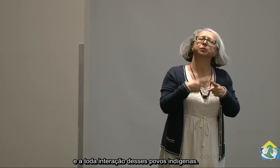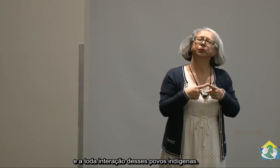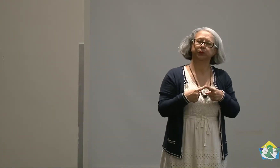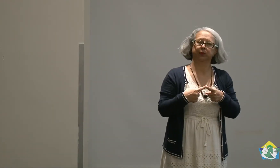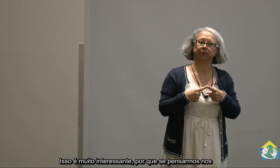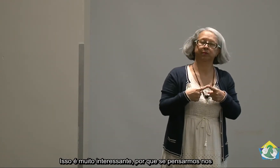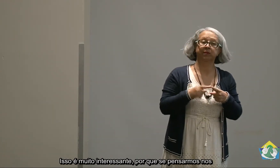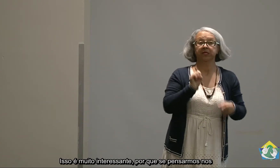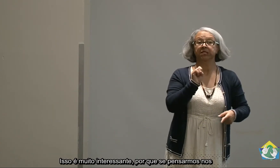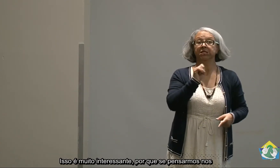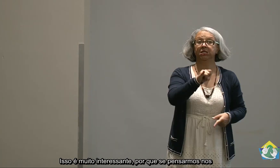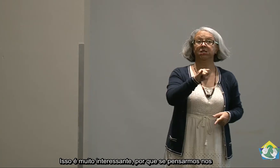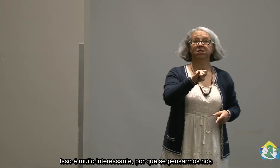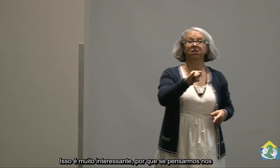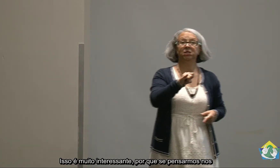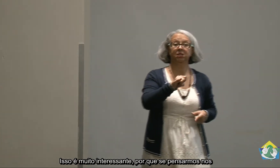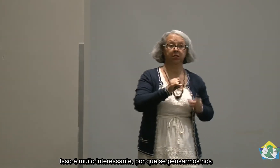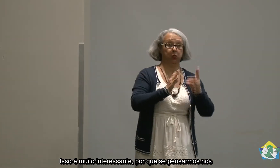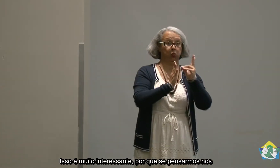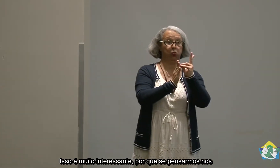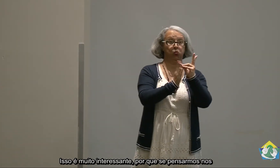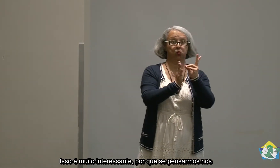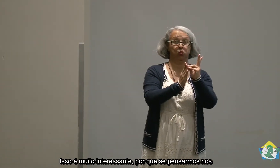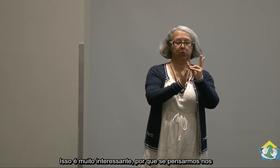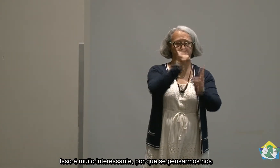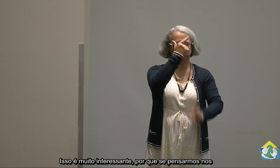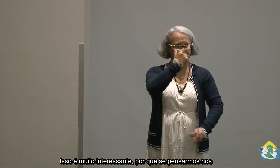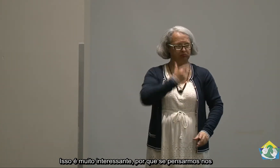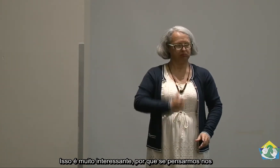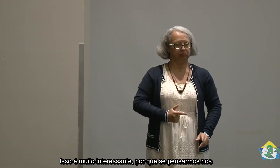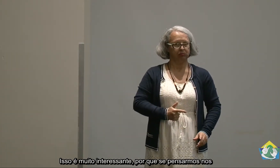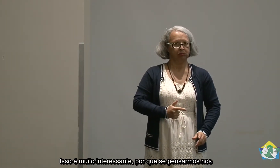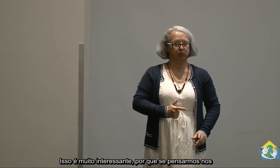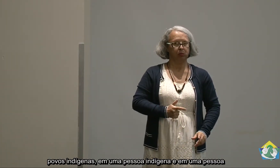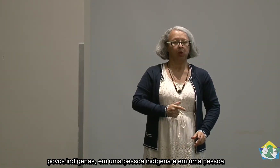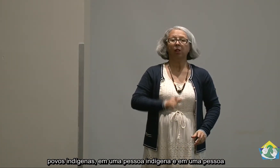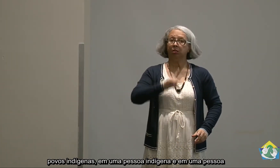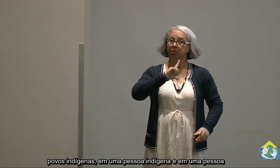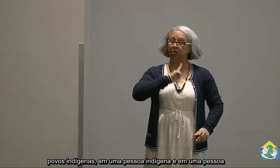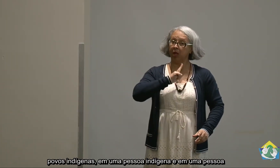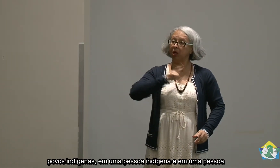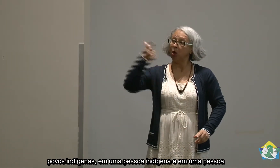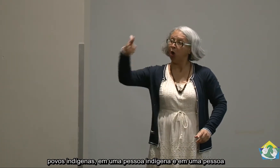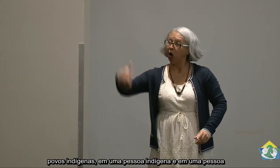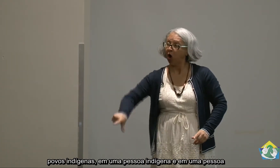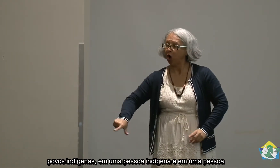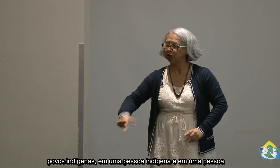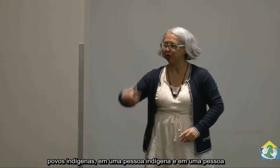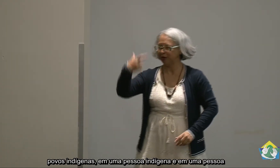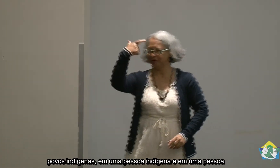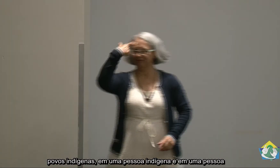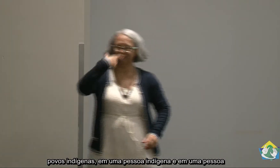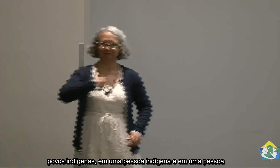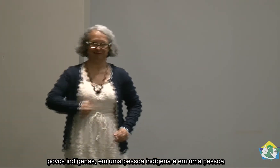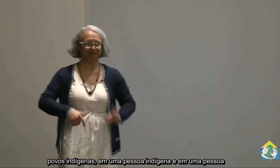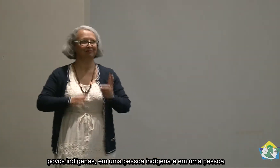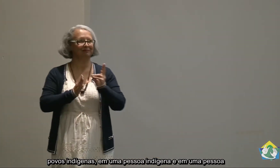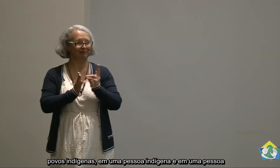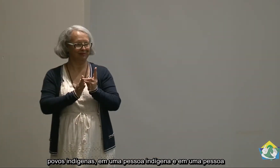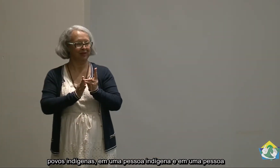indígenas. Isso é muito interessante, porque se pensarmos nos povos indígenas, numa pessoa indígena